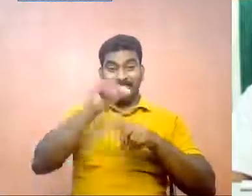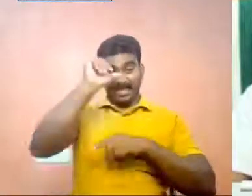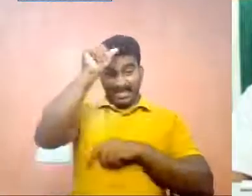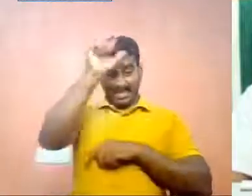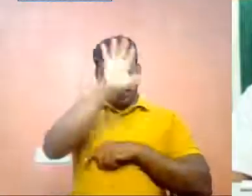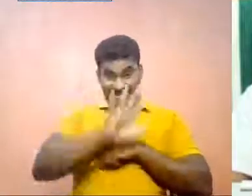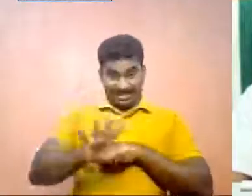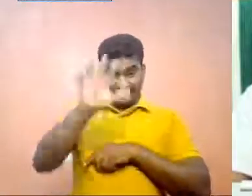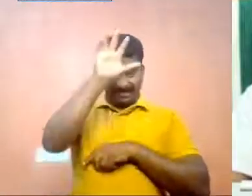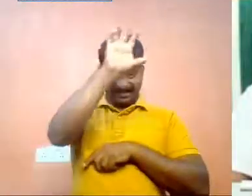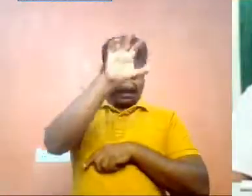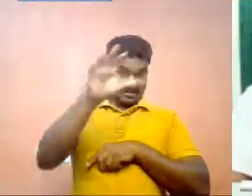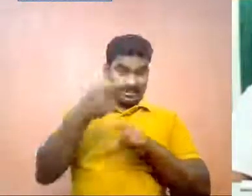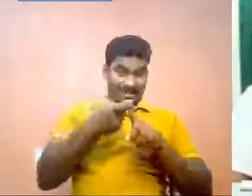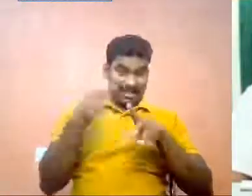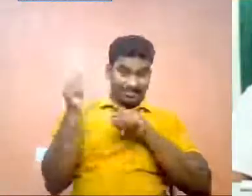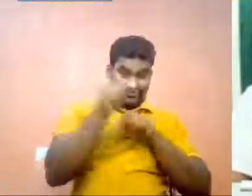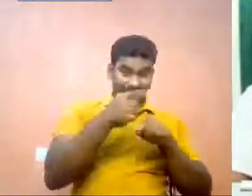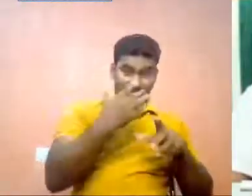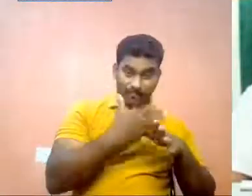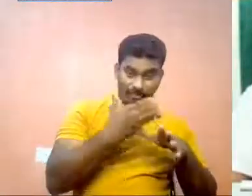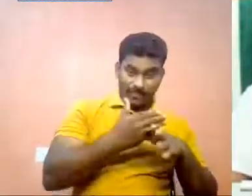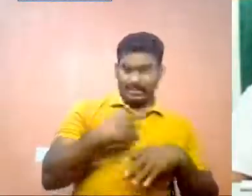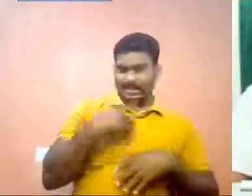അത് ഗൗരവമായാണ് കാണുന്നത്.